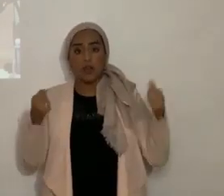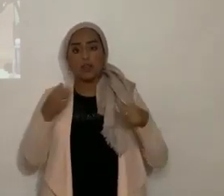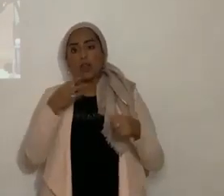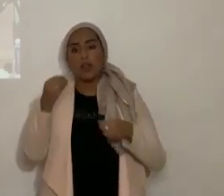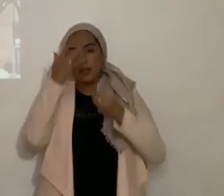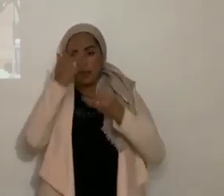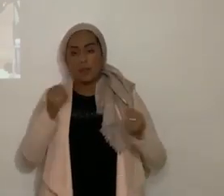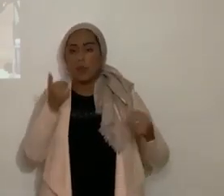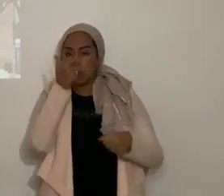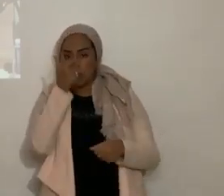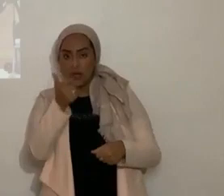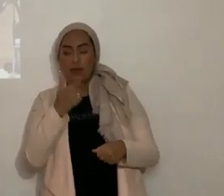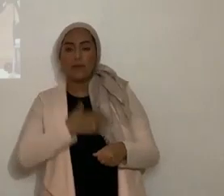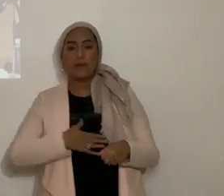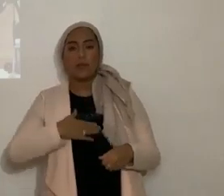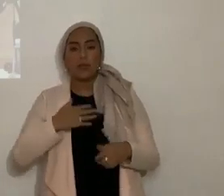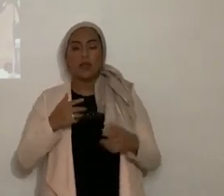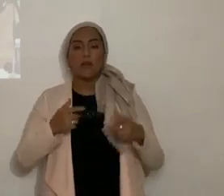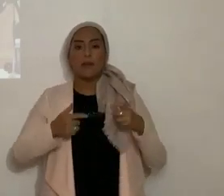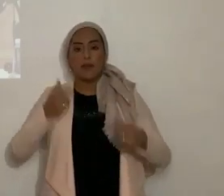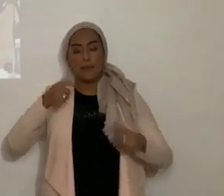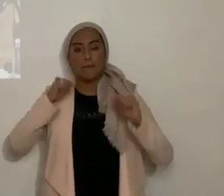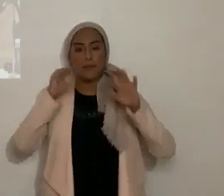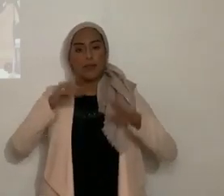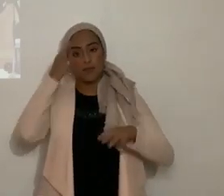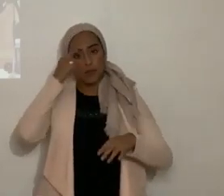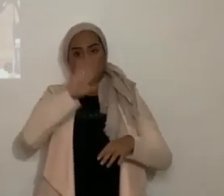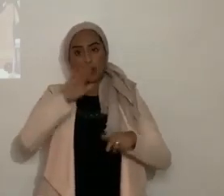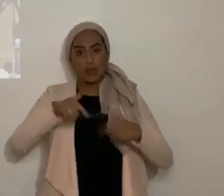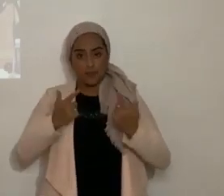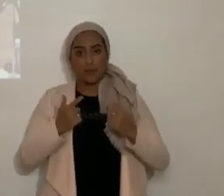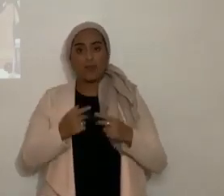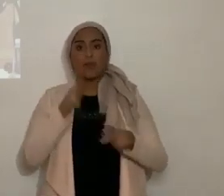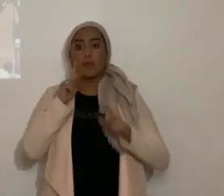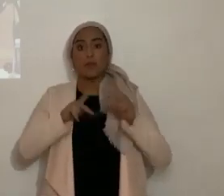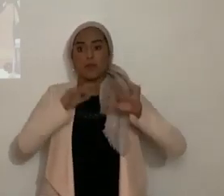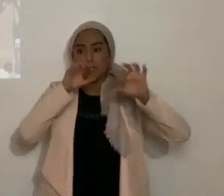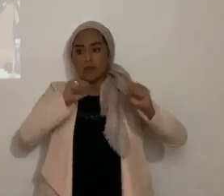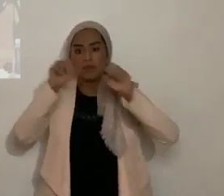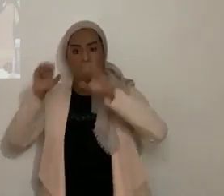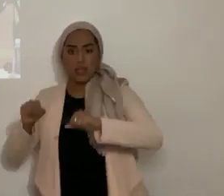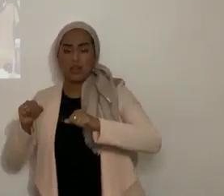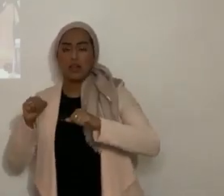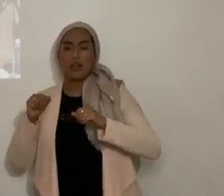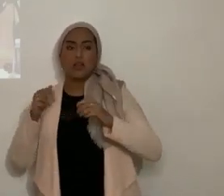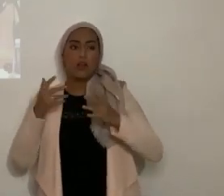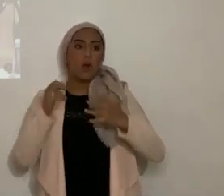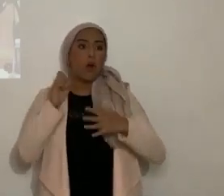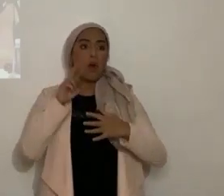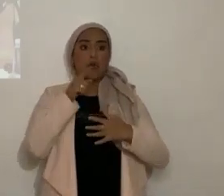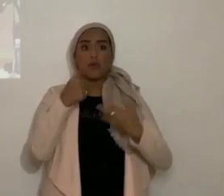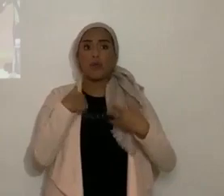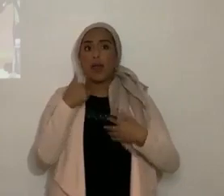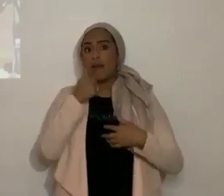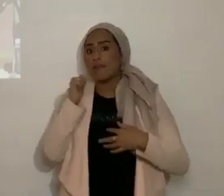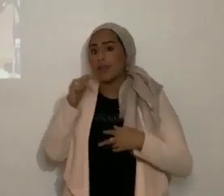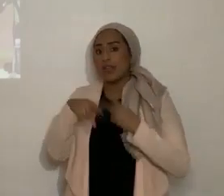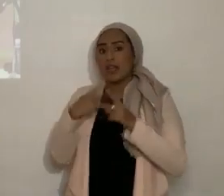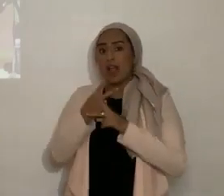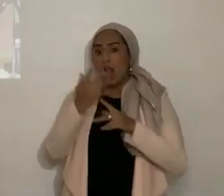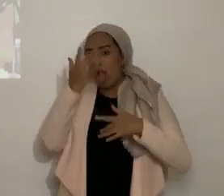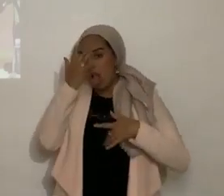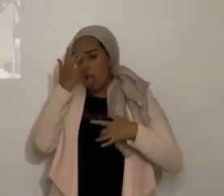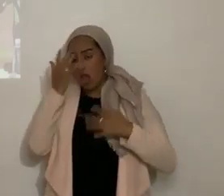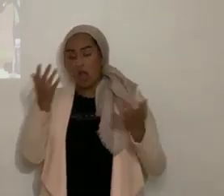sanidad. Véanlos, van a ser de mucha bendición. Entonces, ¿te persiguen, te calumnian o tienes alguna enfermedad?